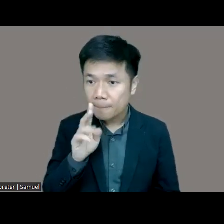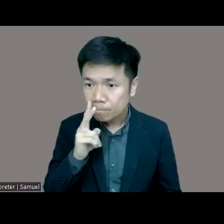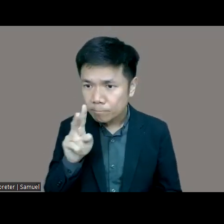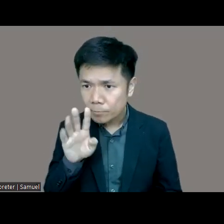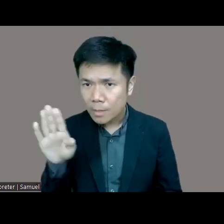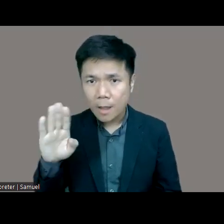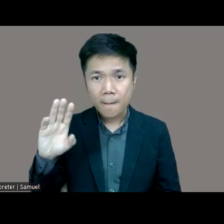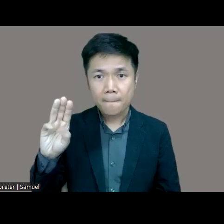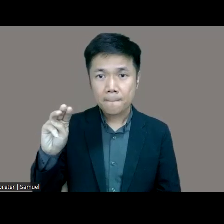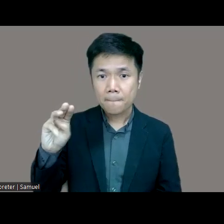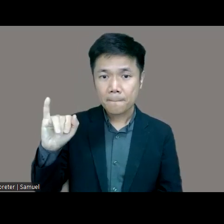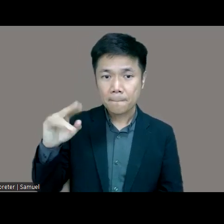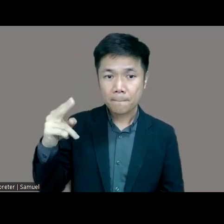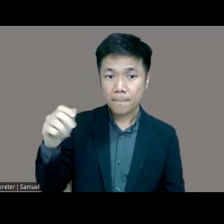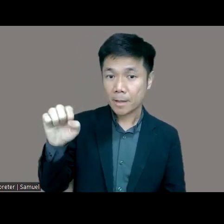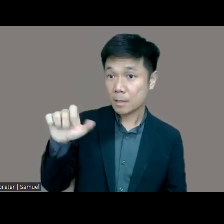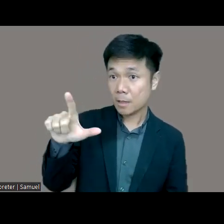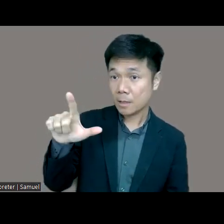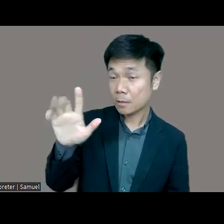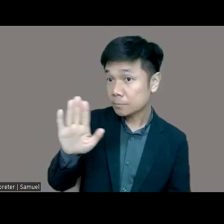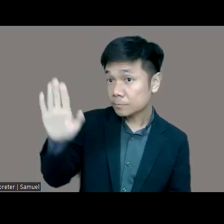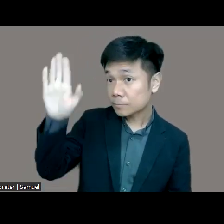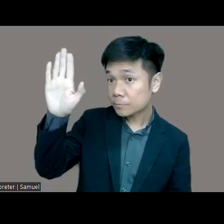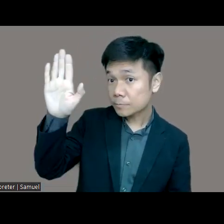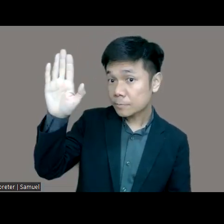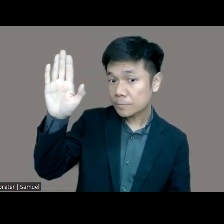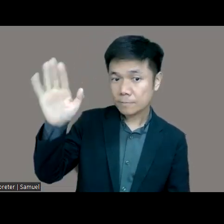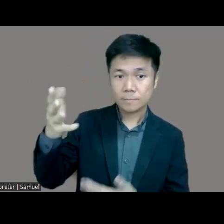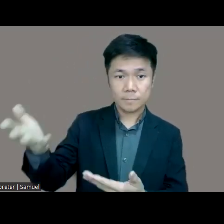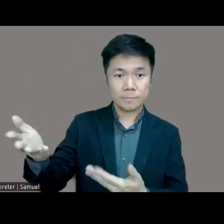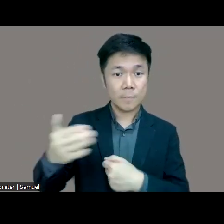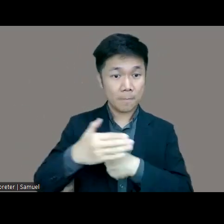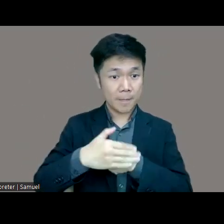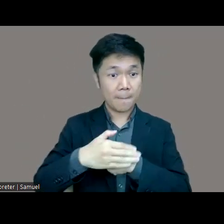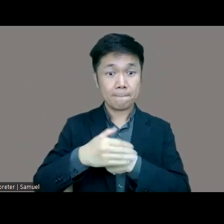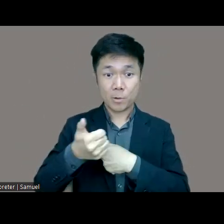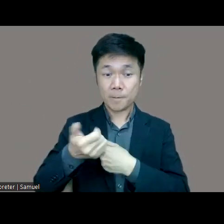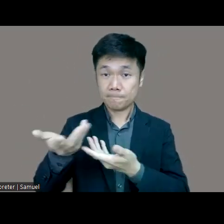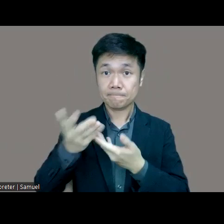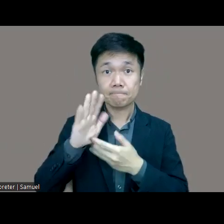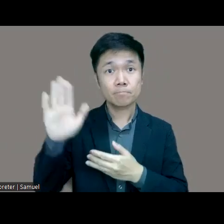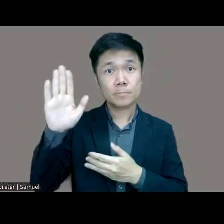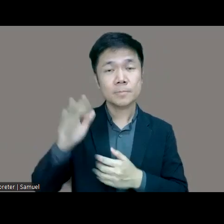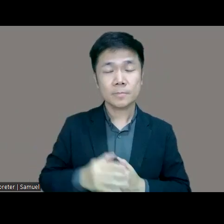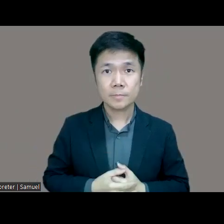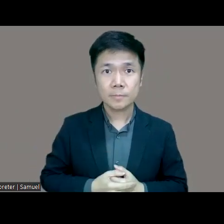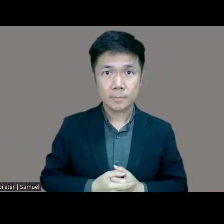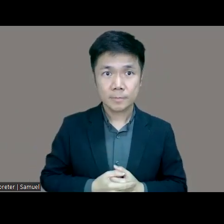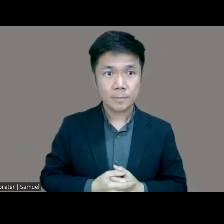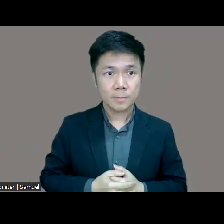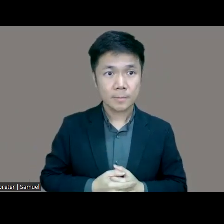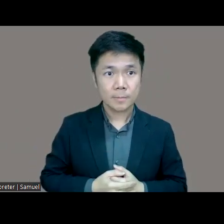Je vois encore une fois que Michael est en train de lever sa main. Est-ce que tu voudras complimenter? Nous avons du temps.